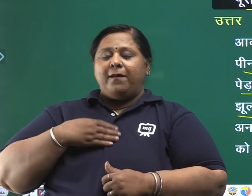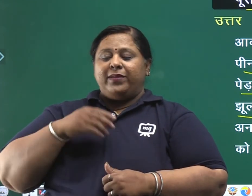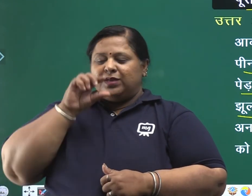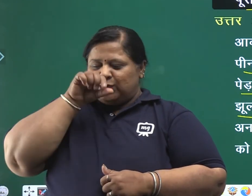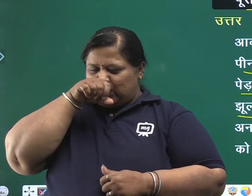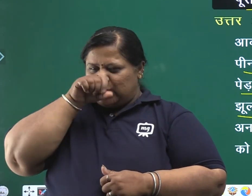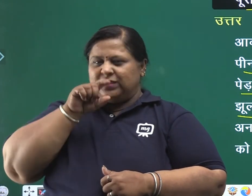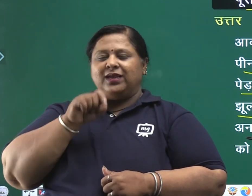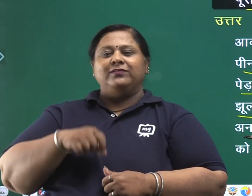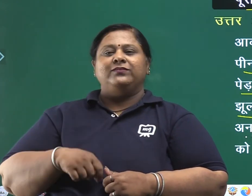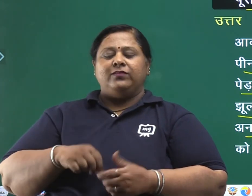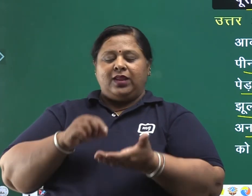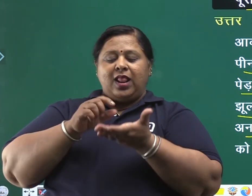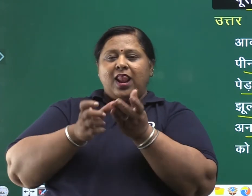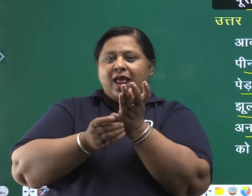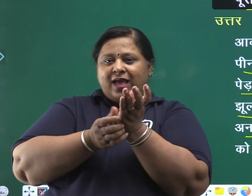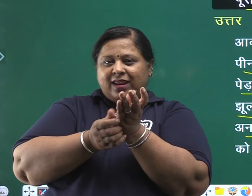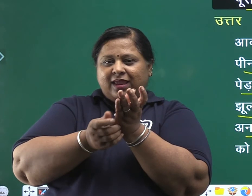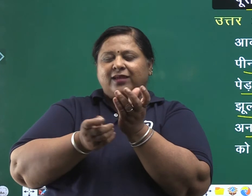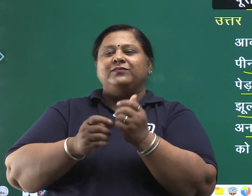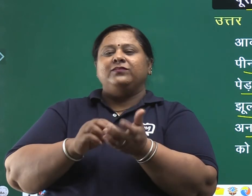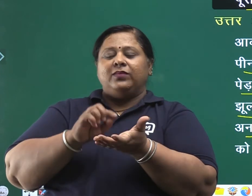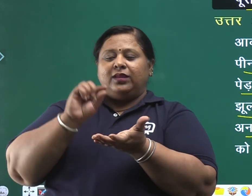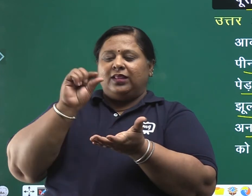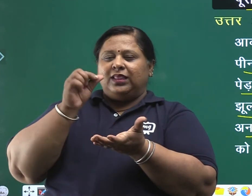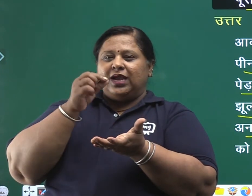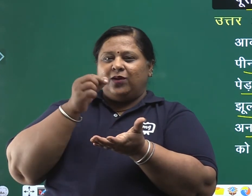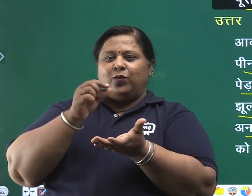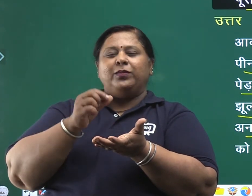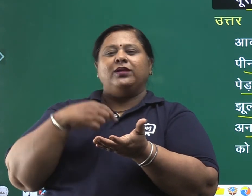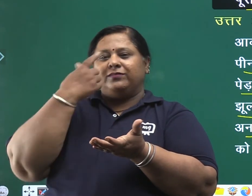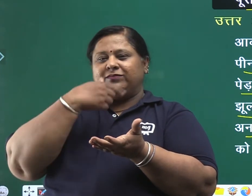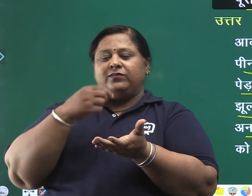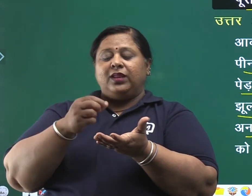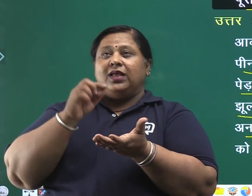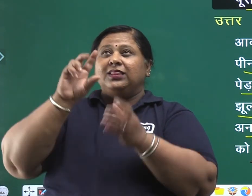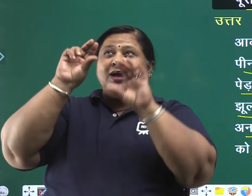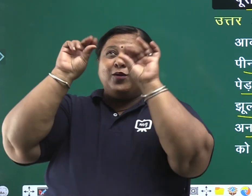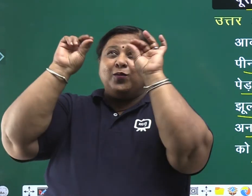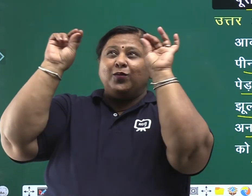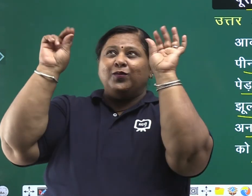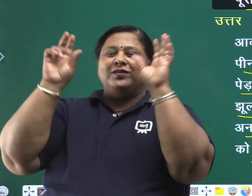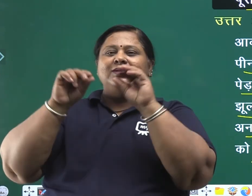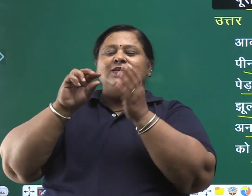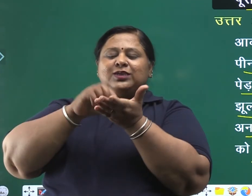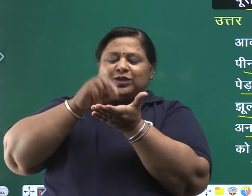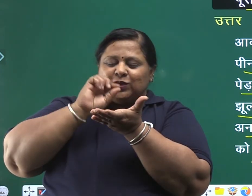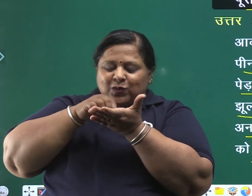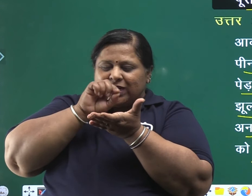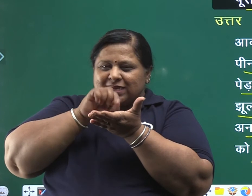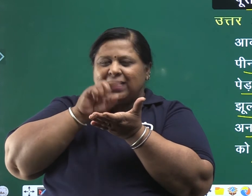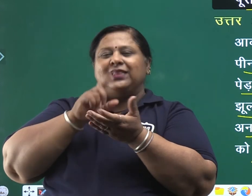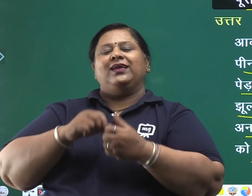से अनार के दानों रूपी तारों को चुगना